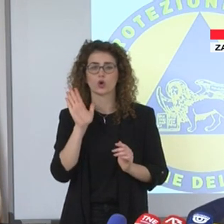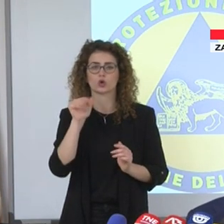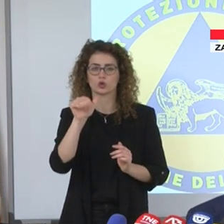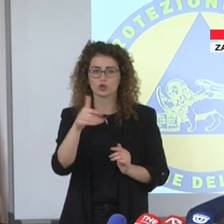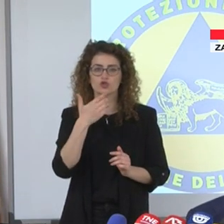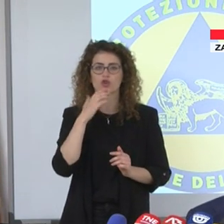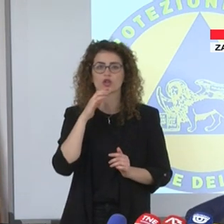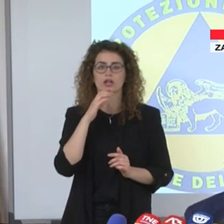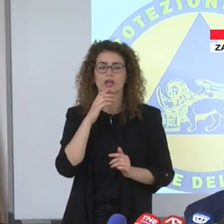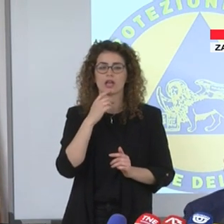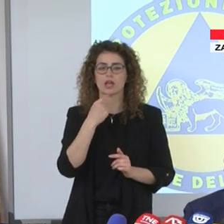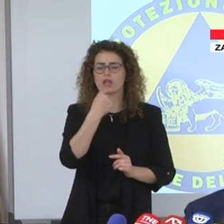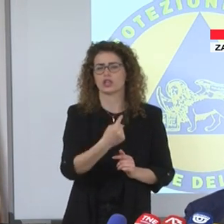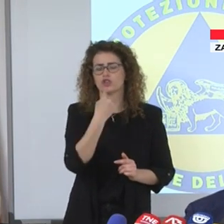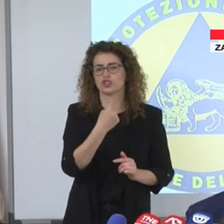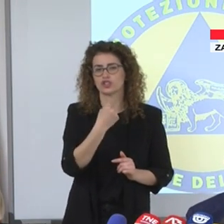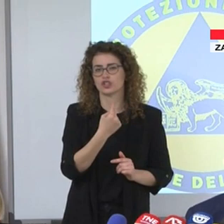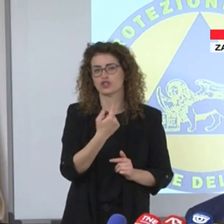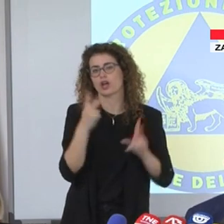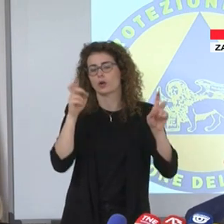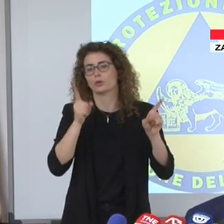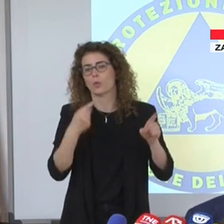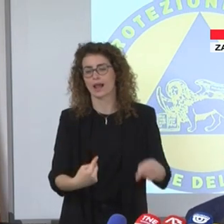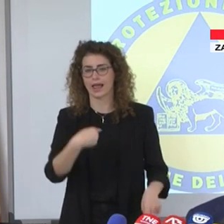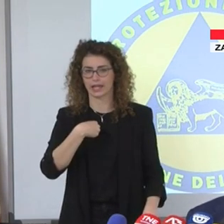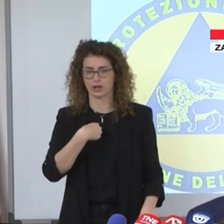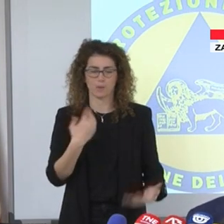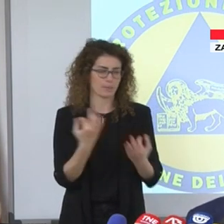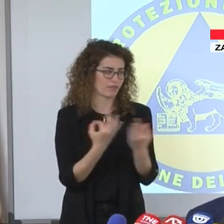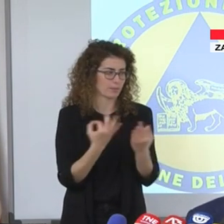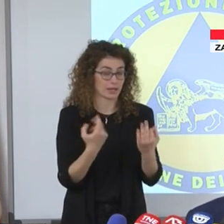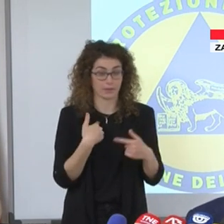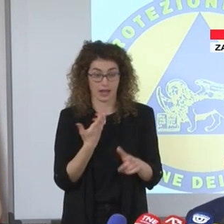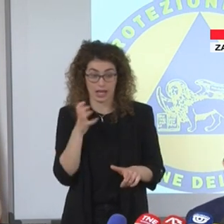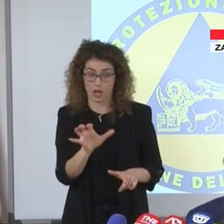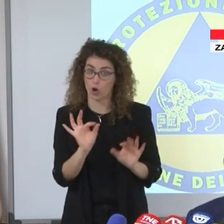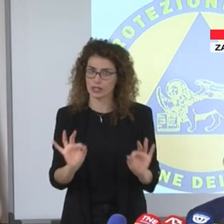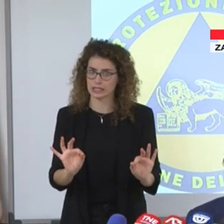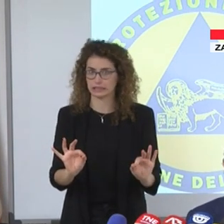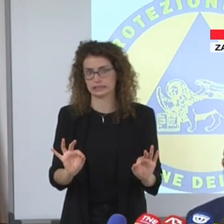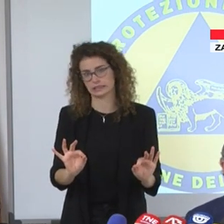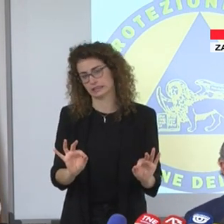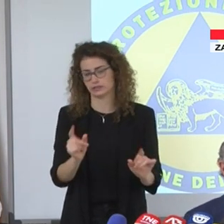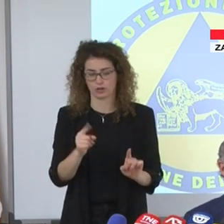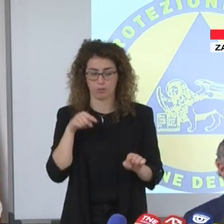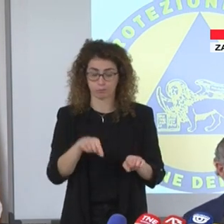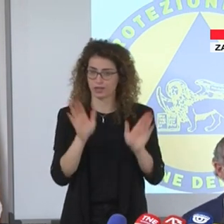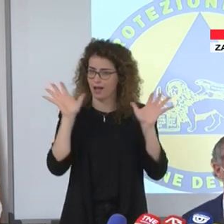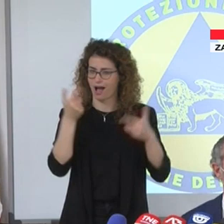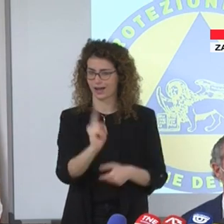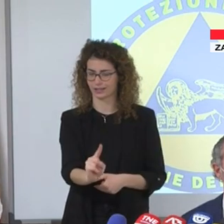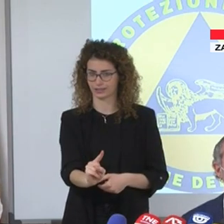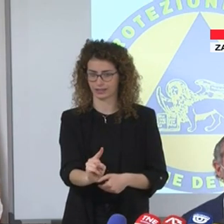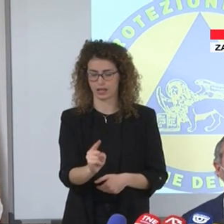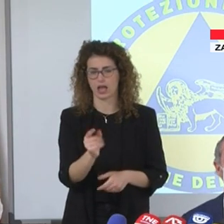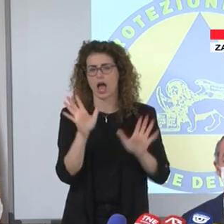commenti suoi. E ben venga, uno fa quello che vuole, ma quando posti una roba così, no. Questa non è arte. Ma non lo è, sapete